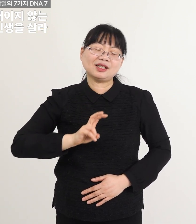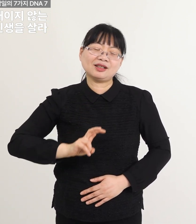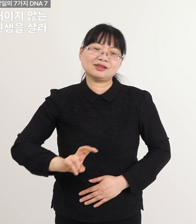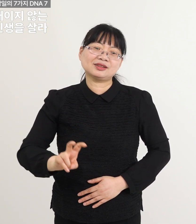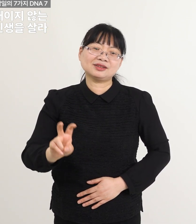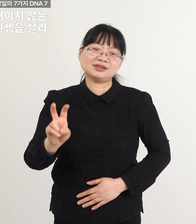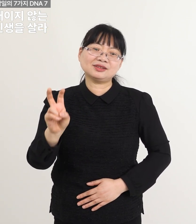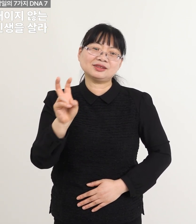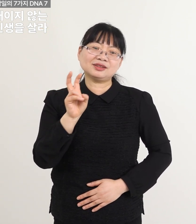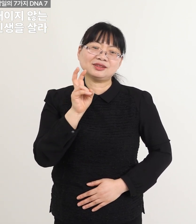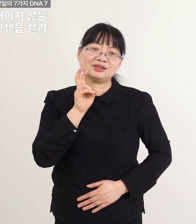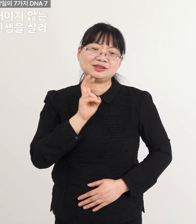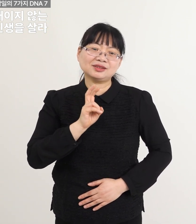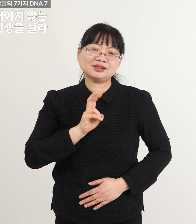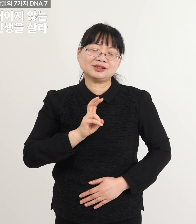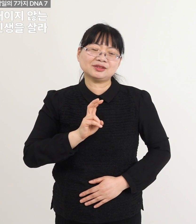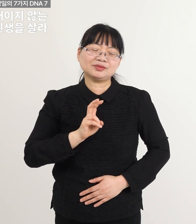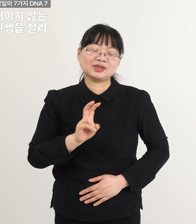노래합니다.